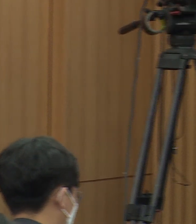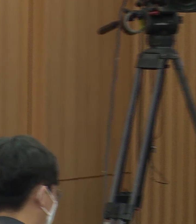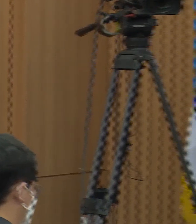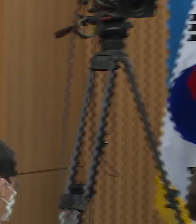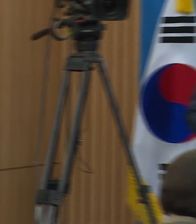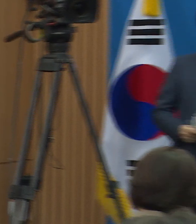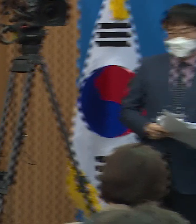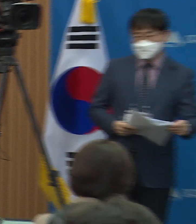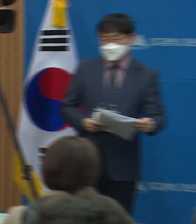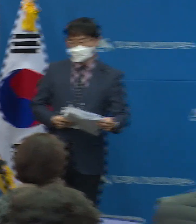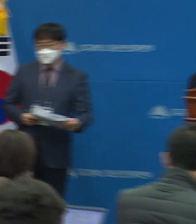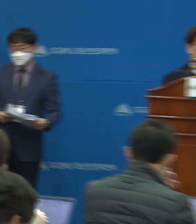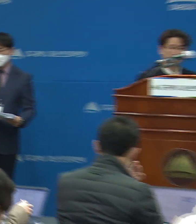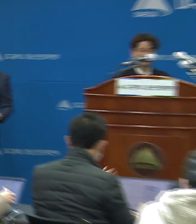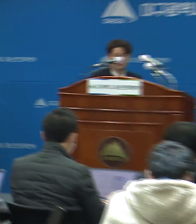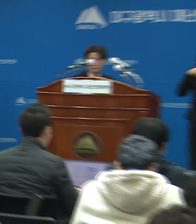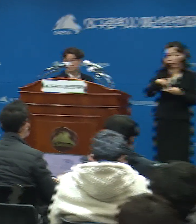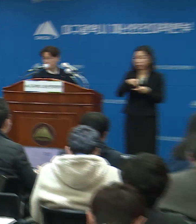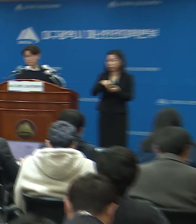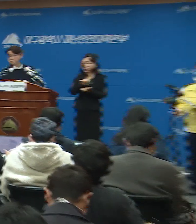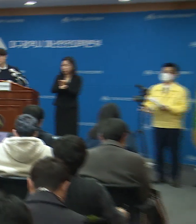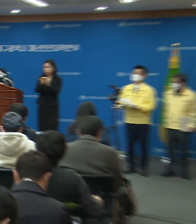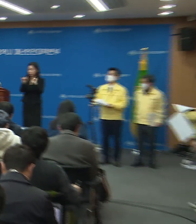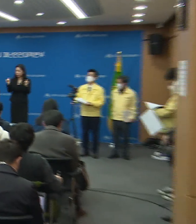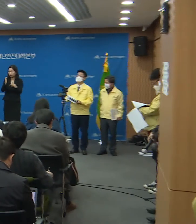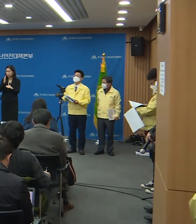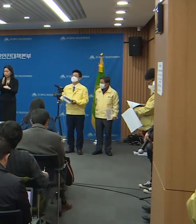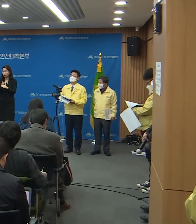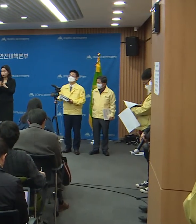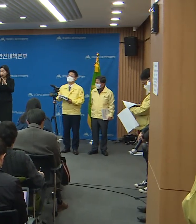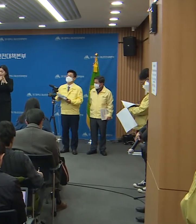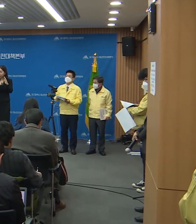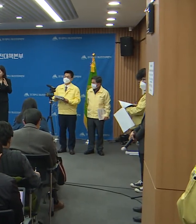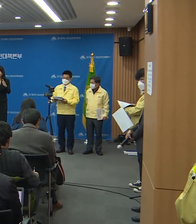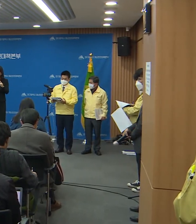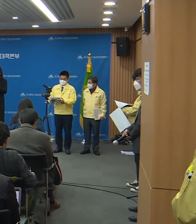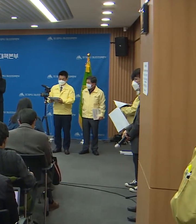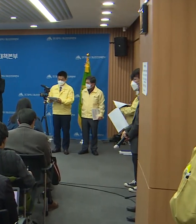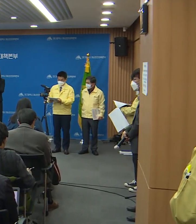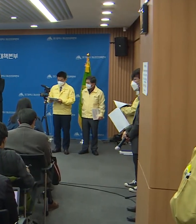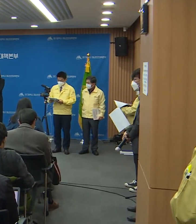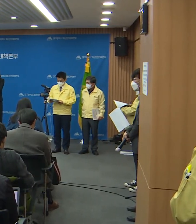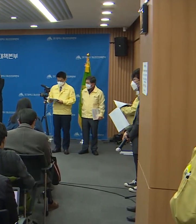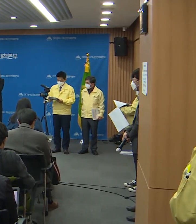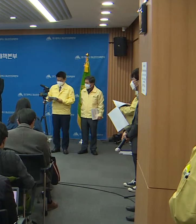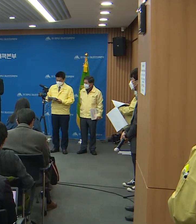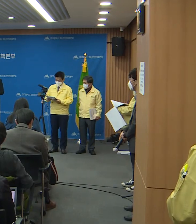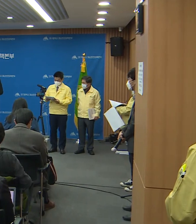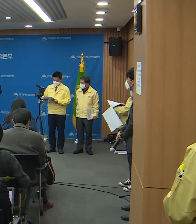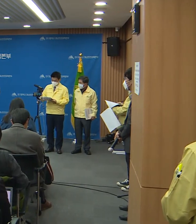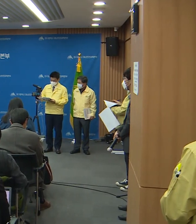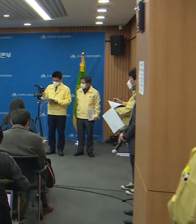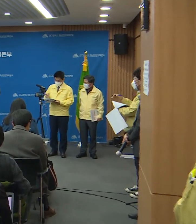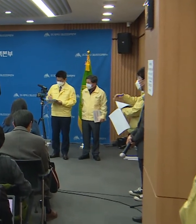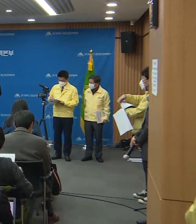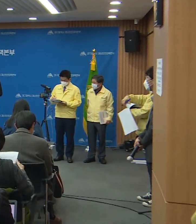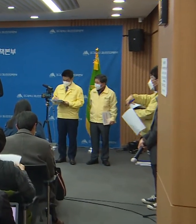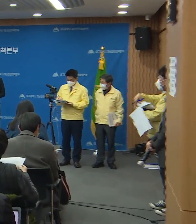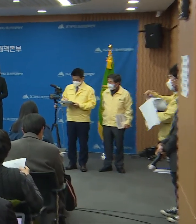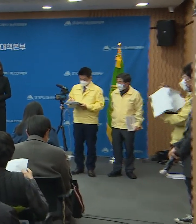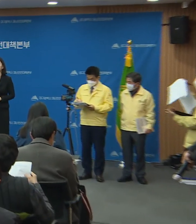채널의 개인 기자입니다. 콜센터 감염자 중에서 가족이나 입국 감염 사례가 있는지 확인해